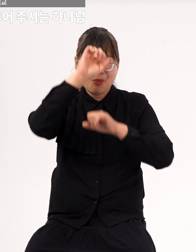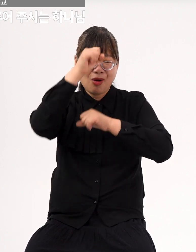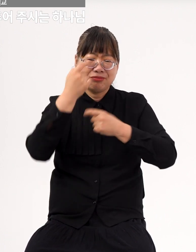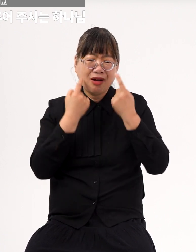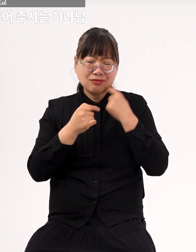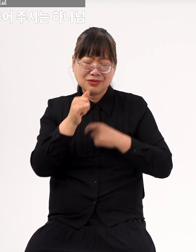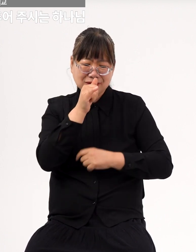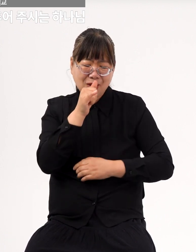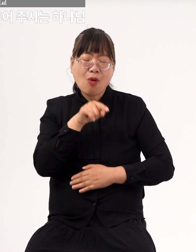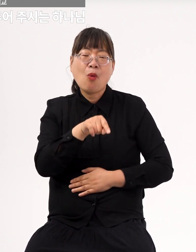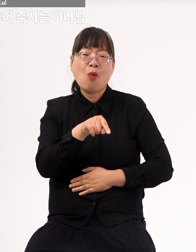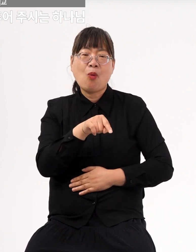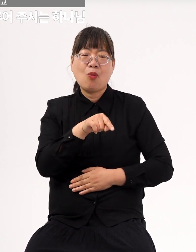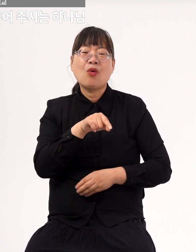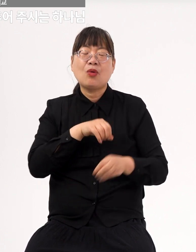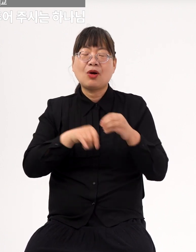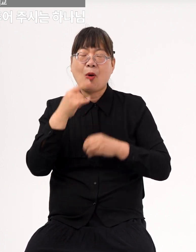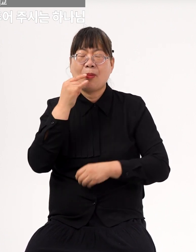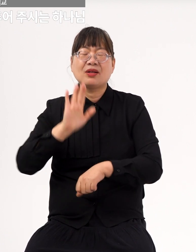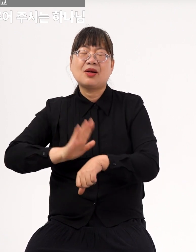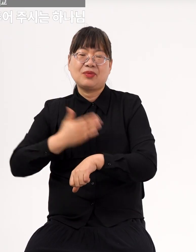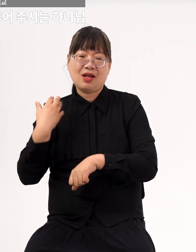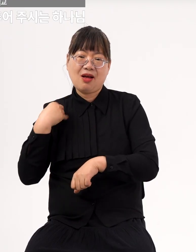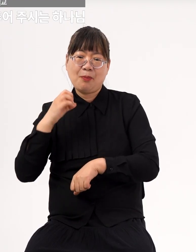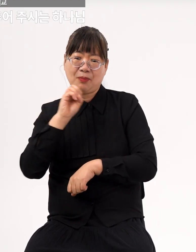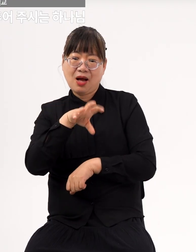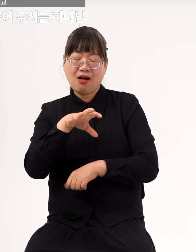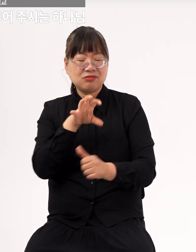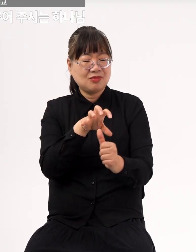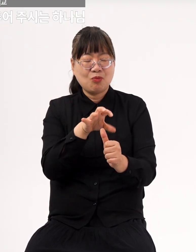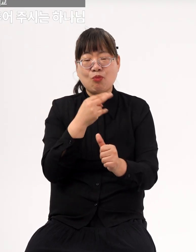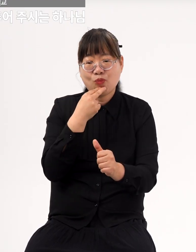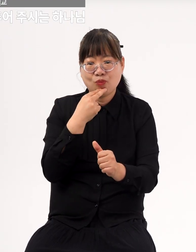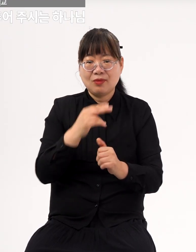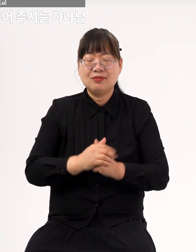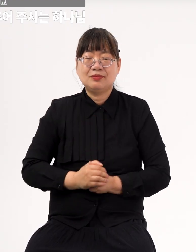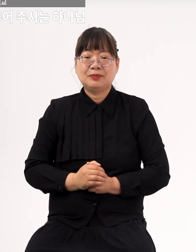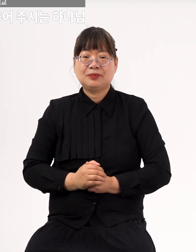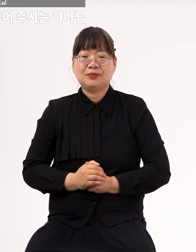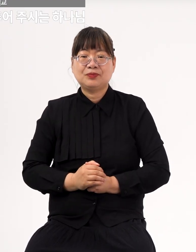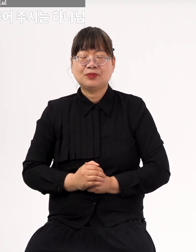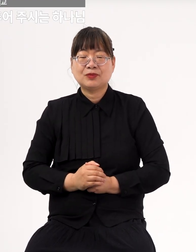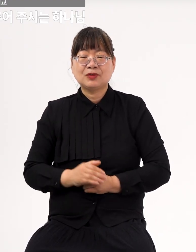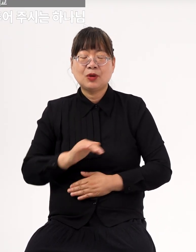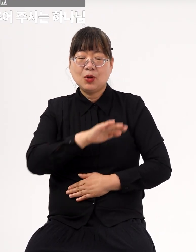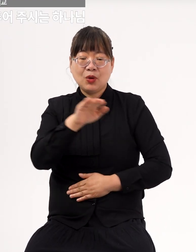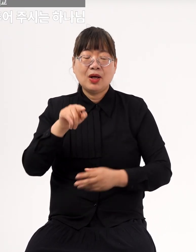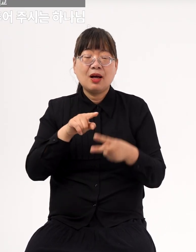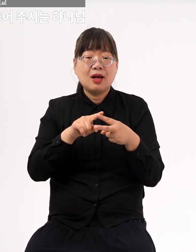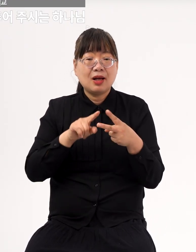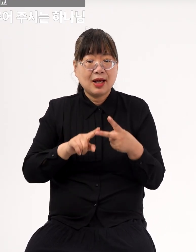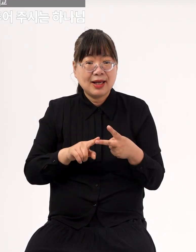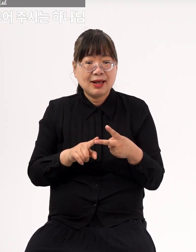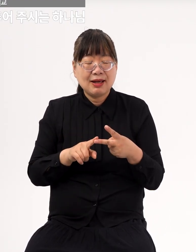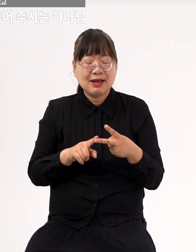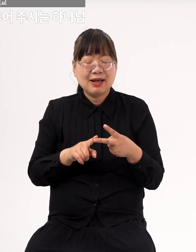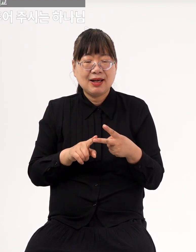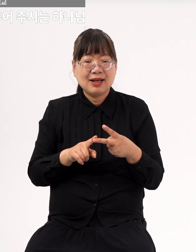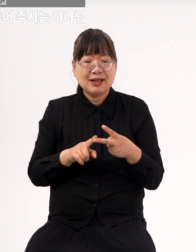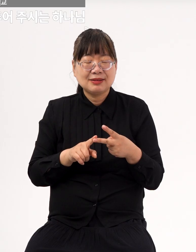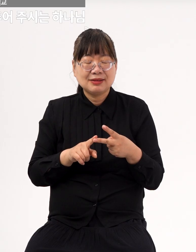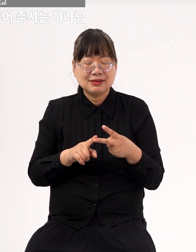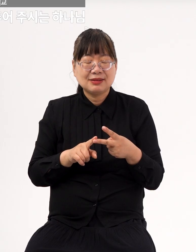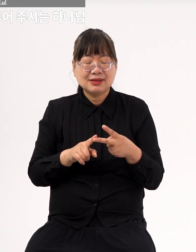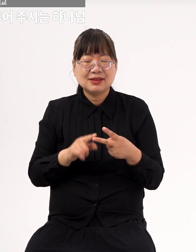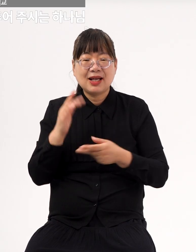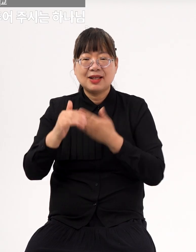다치게 했구나. 오히려 이러지. 야단을 안 쳐요. 여기 우리가 두 가지 양면의 메시지가